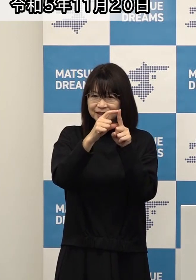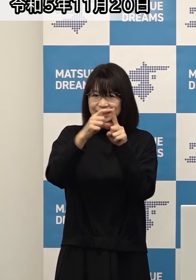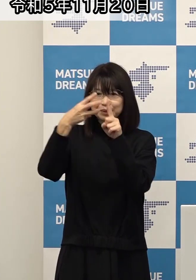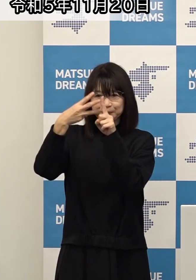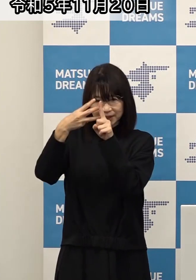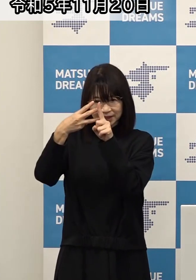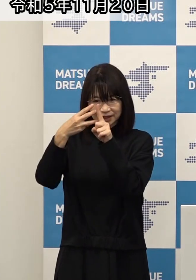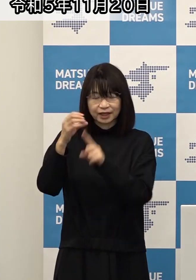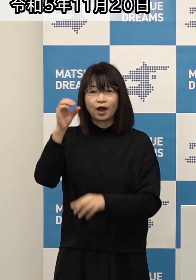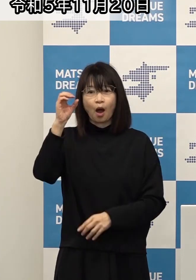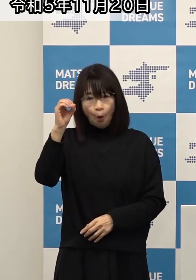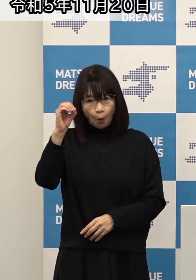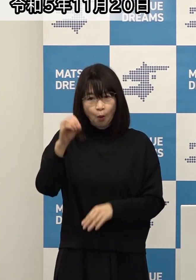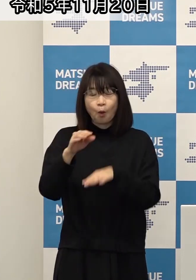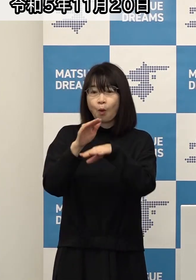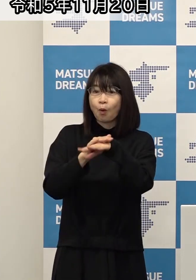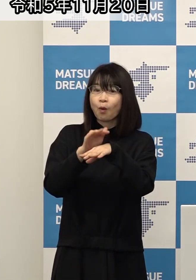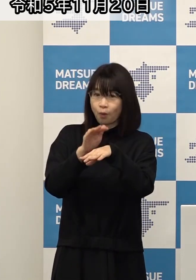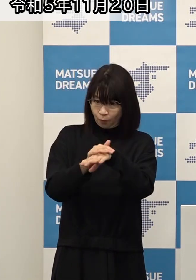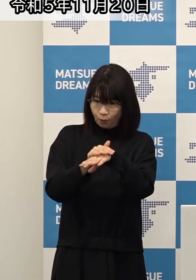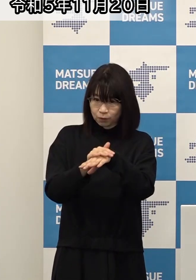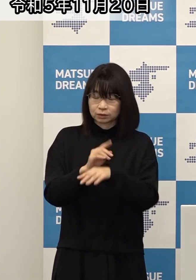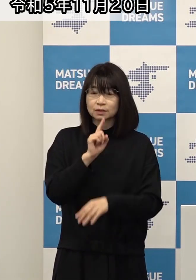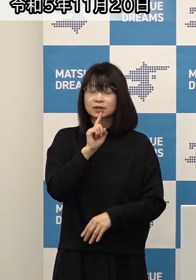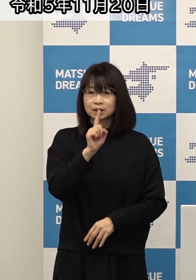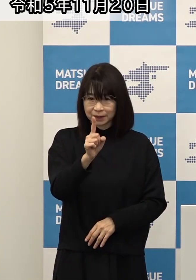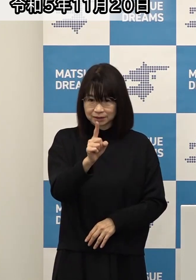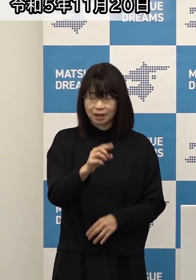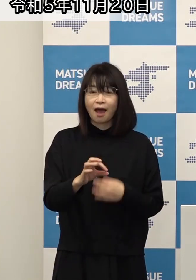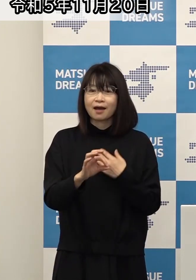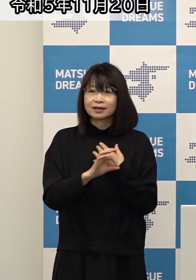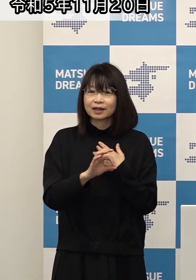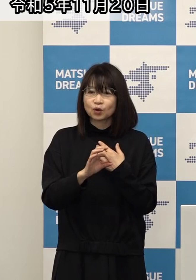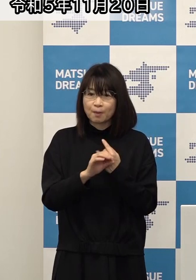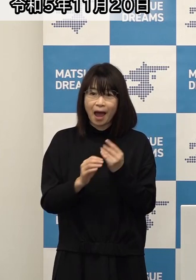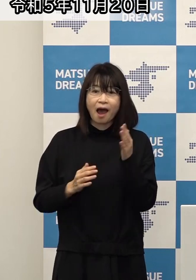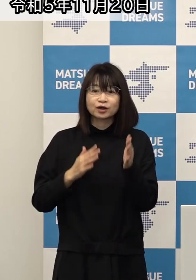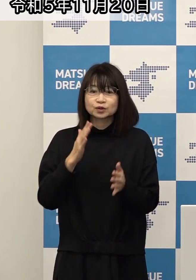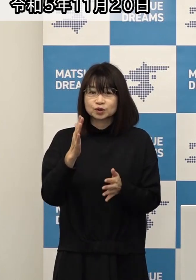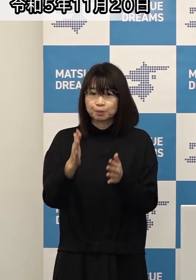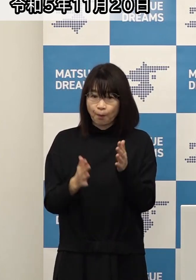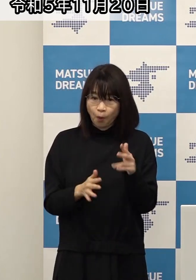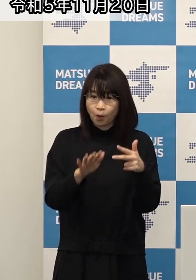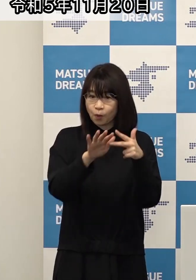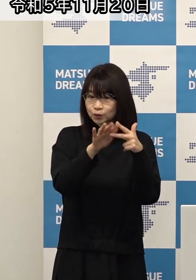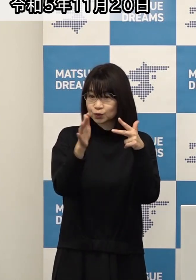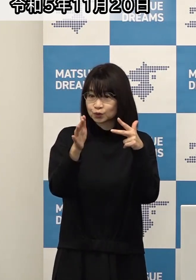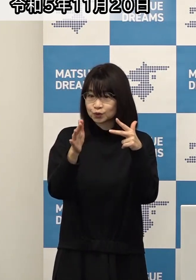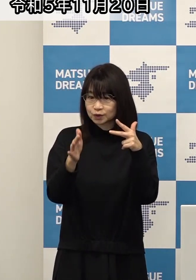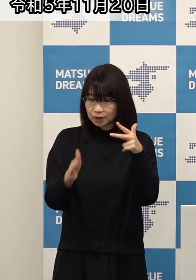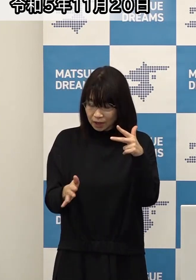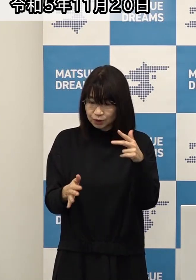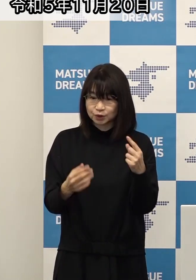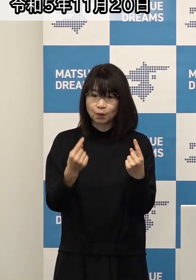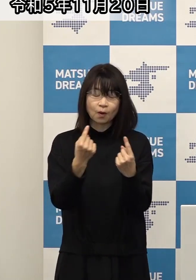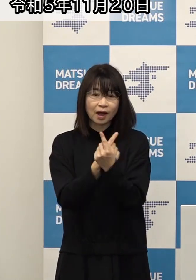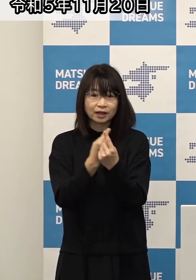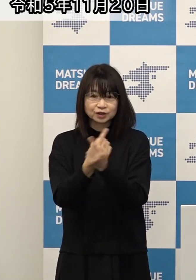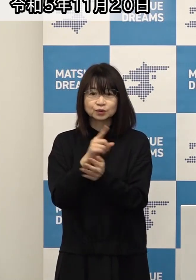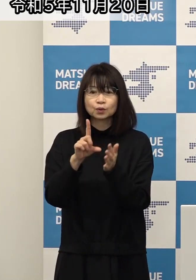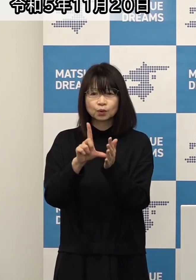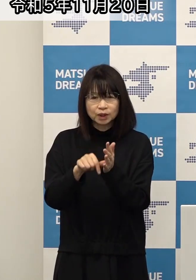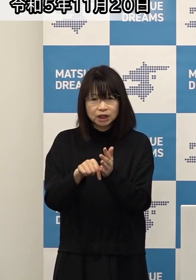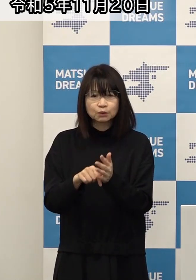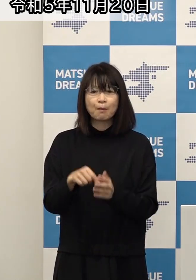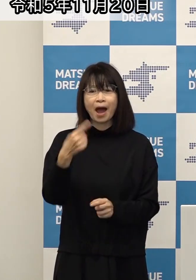る方式で、スポーツ施設なんか新たに作る場合、あるいは改修する場合というのは極めて一般的です。今回建設技術研究